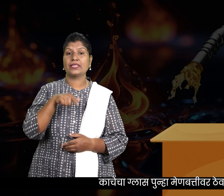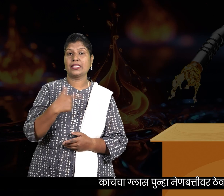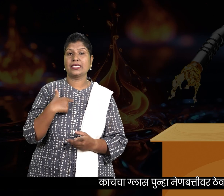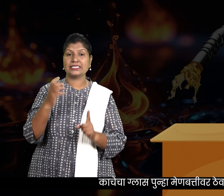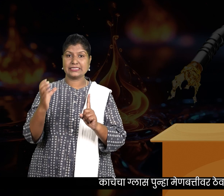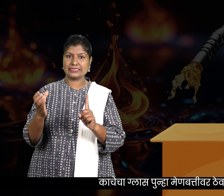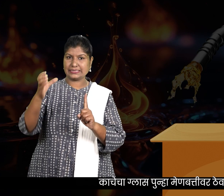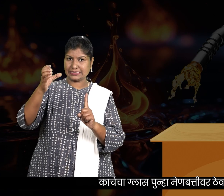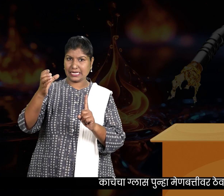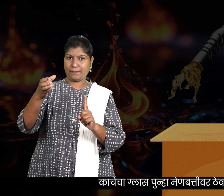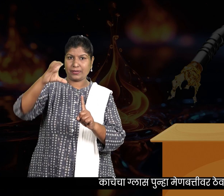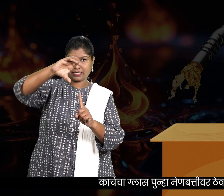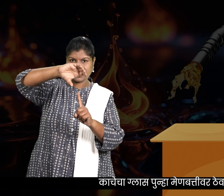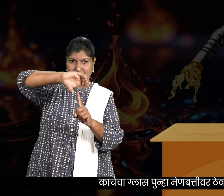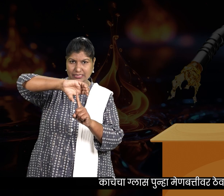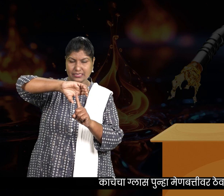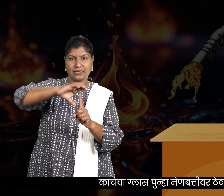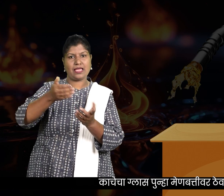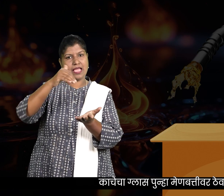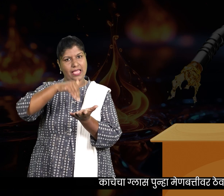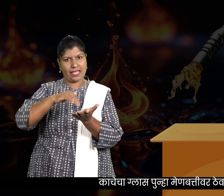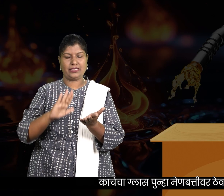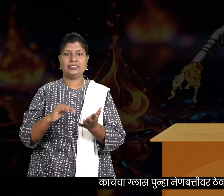काचेचा ग्लास पुन्हा मेणबत्तीवर ठेवा.